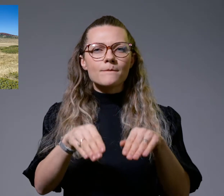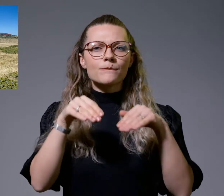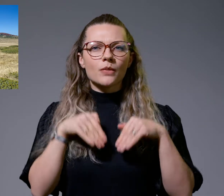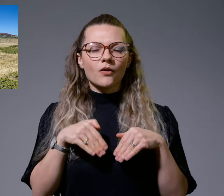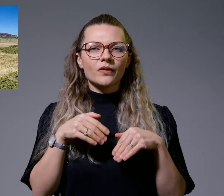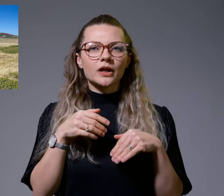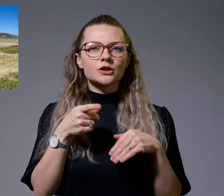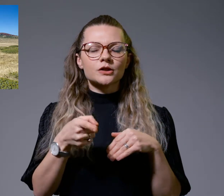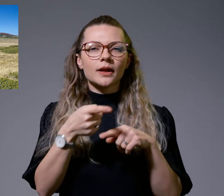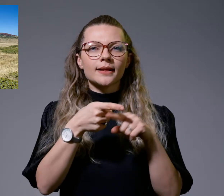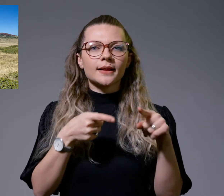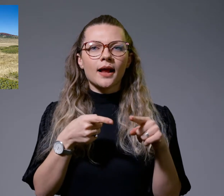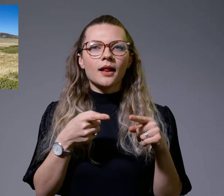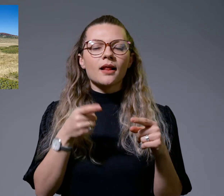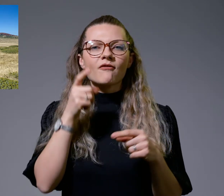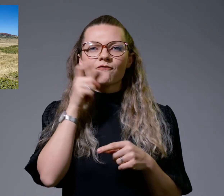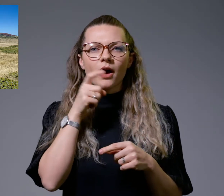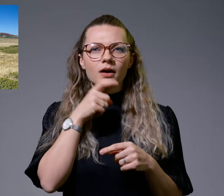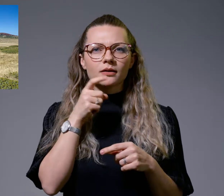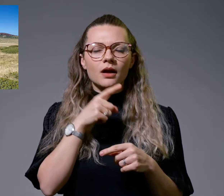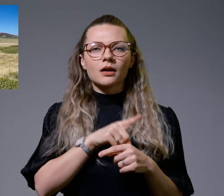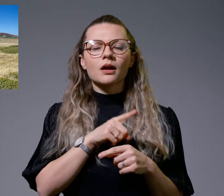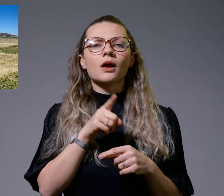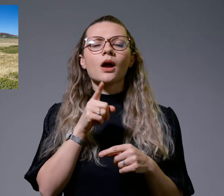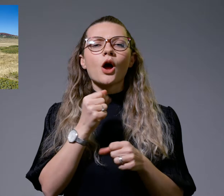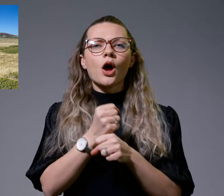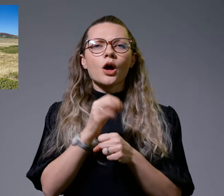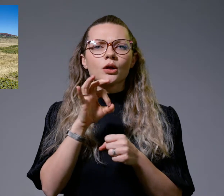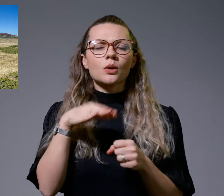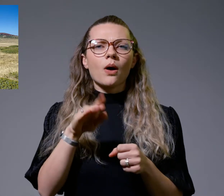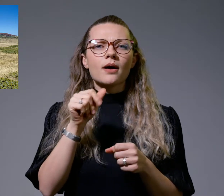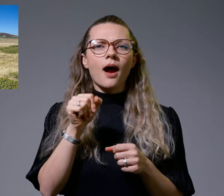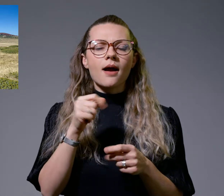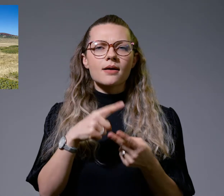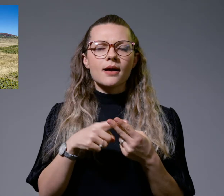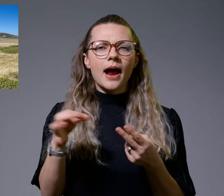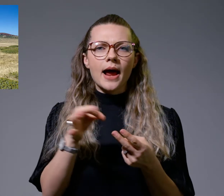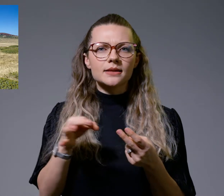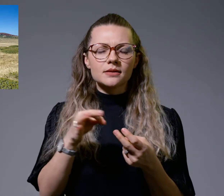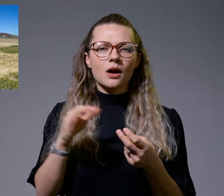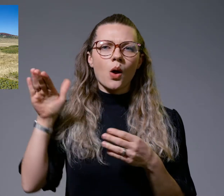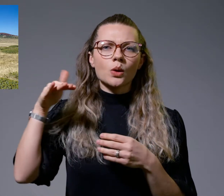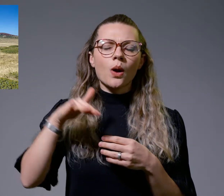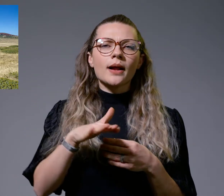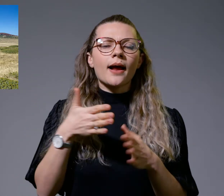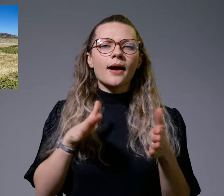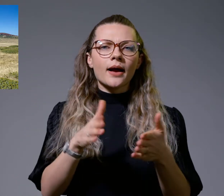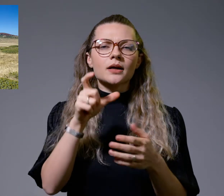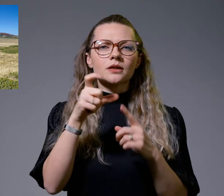од делот Вардар до Иранско езеро, долината на реката Струма.